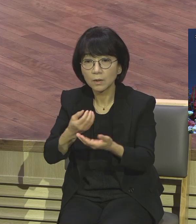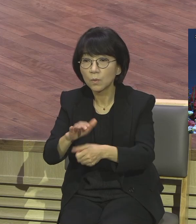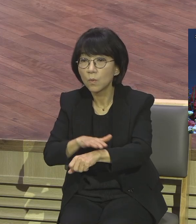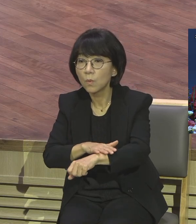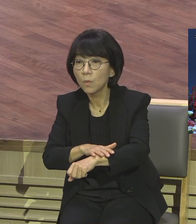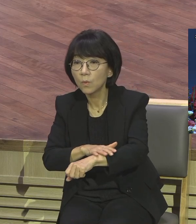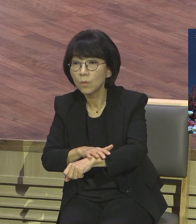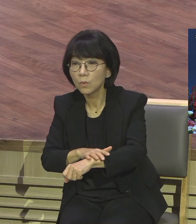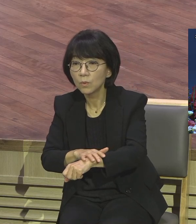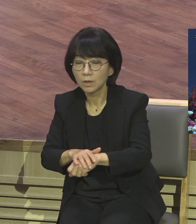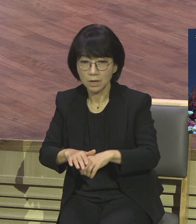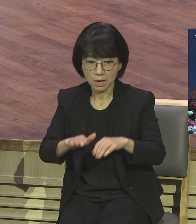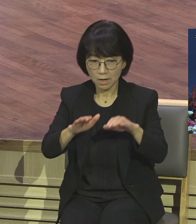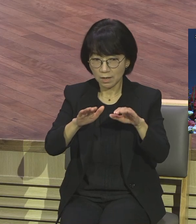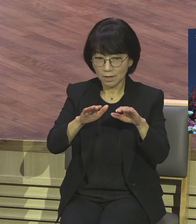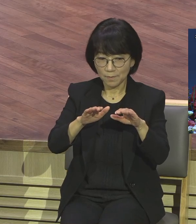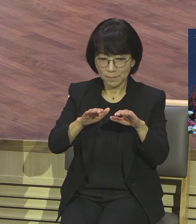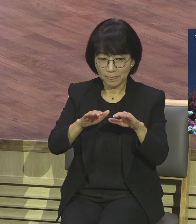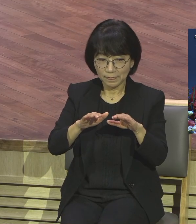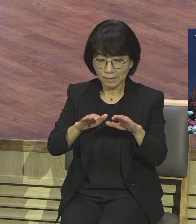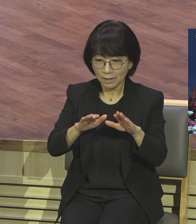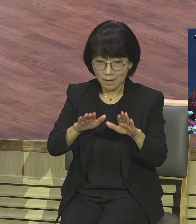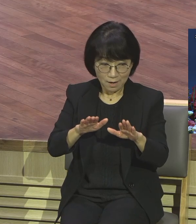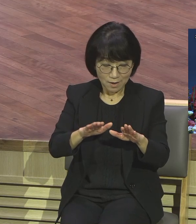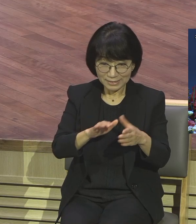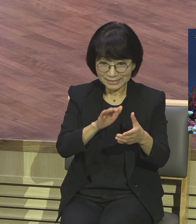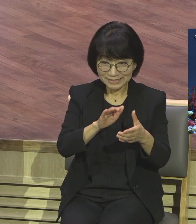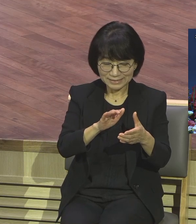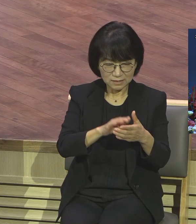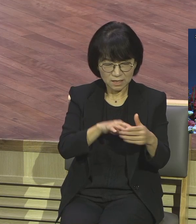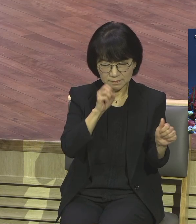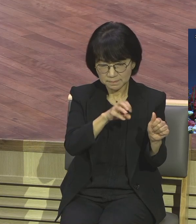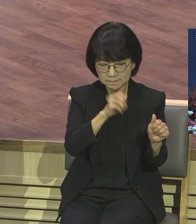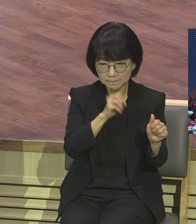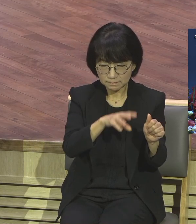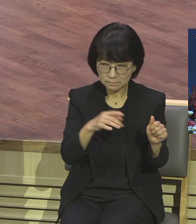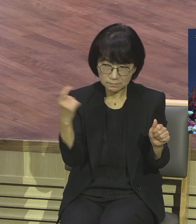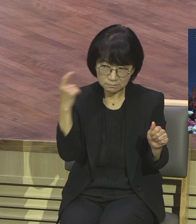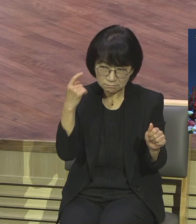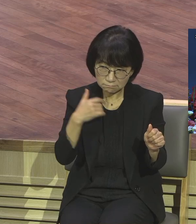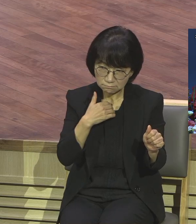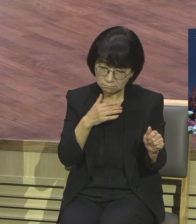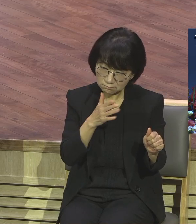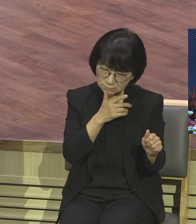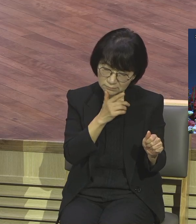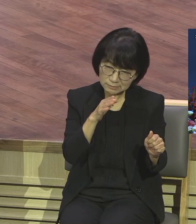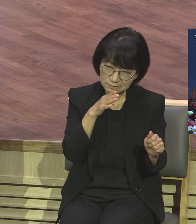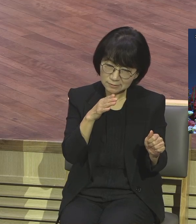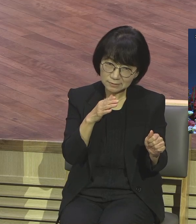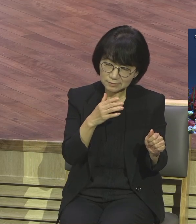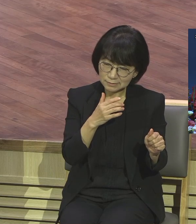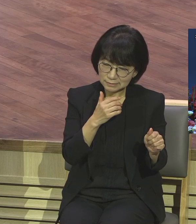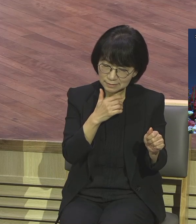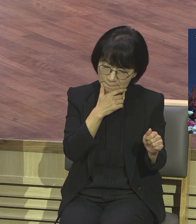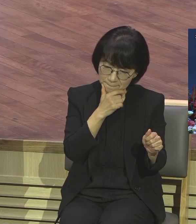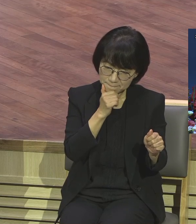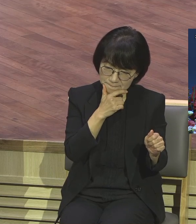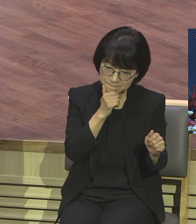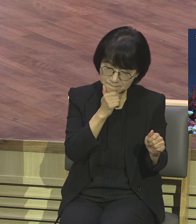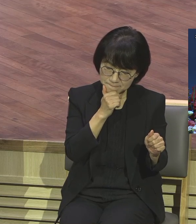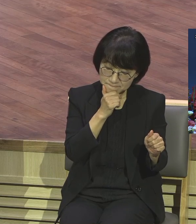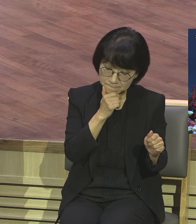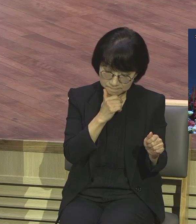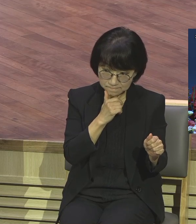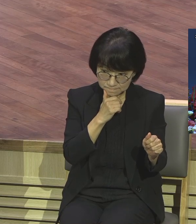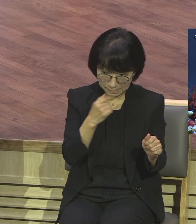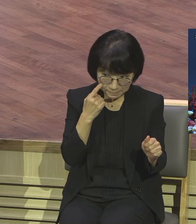딱 빌립 친구 통해 딱 왔는데 예수님이 이 바돌로매 생각 말하는 것까지 다 말한단 말이에요. 그것 때문에